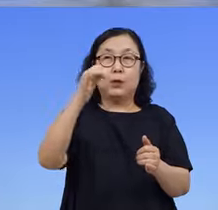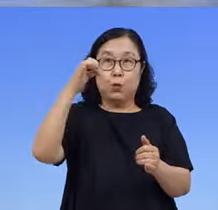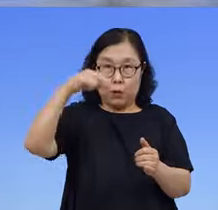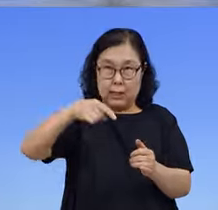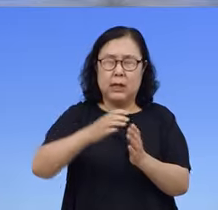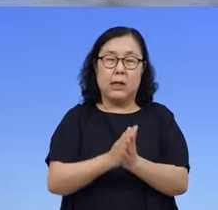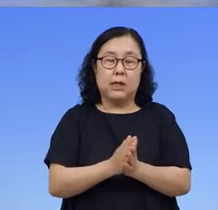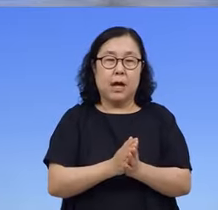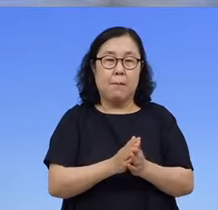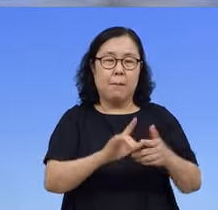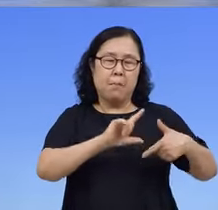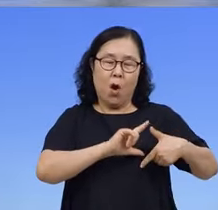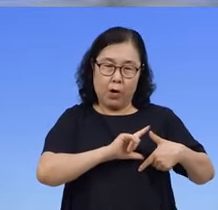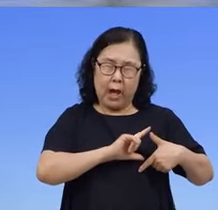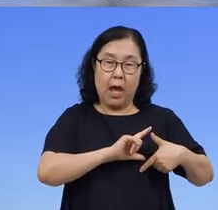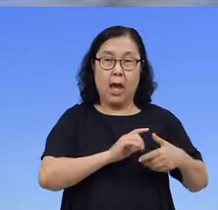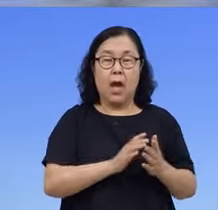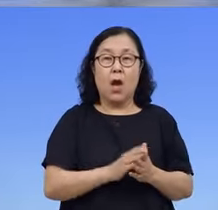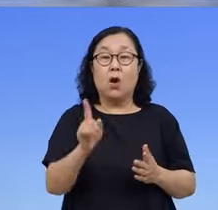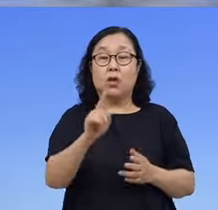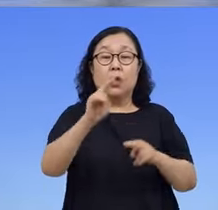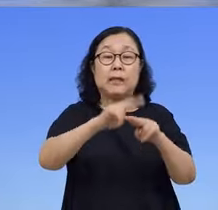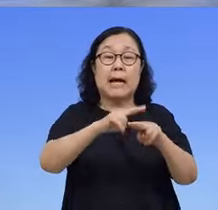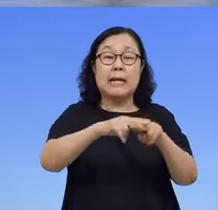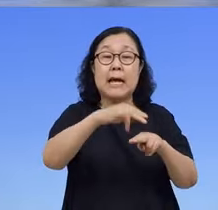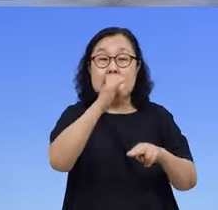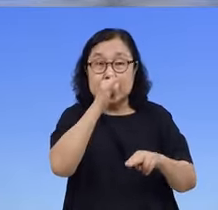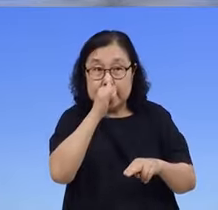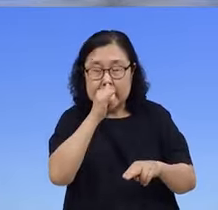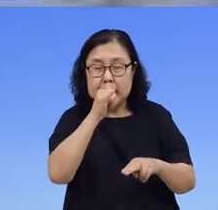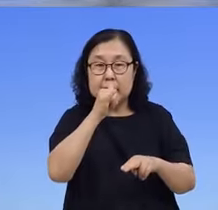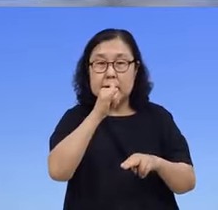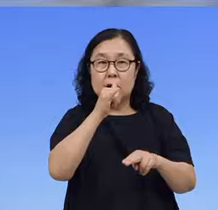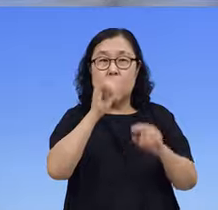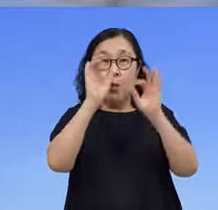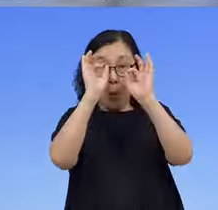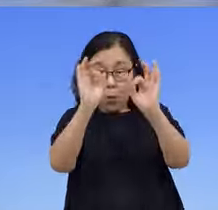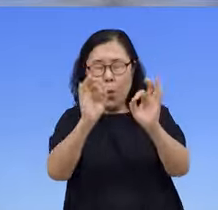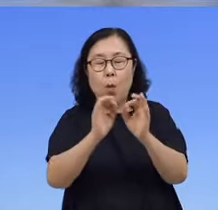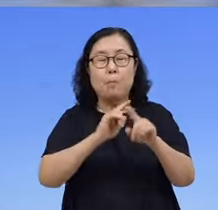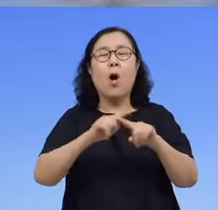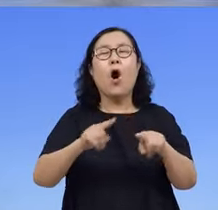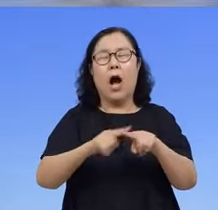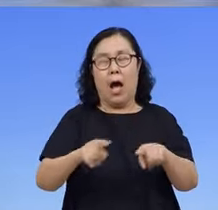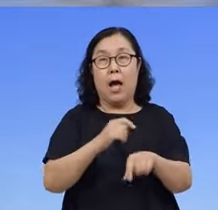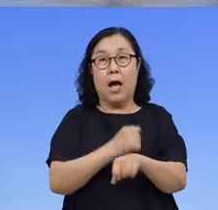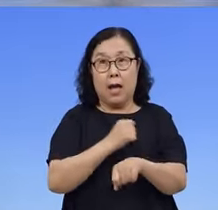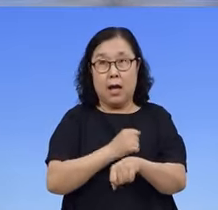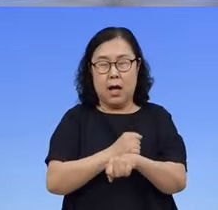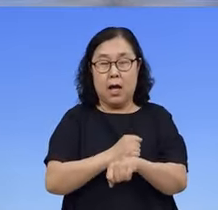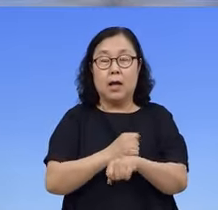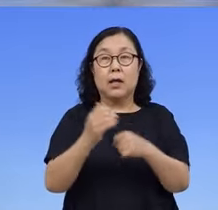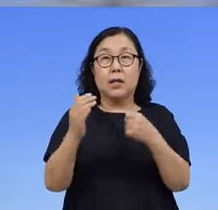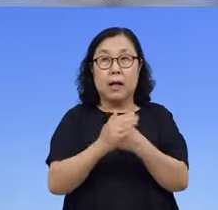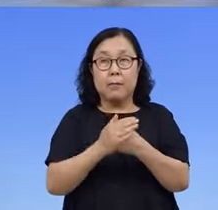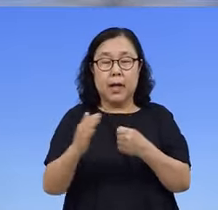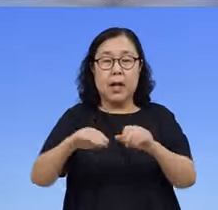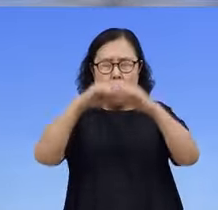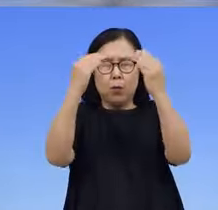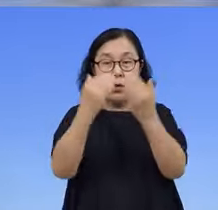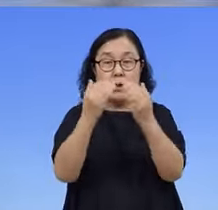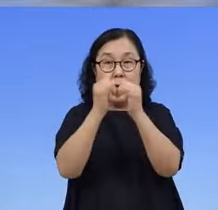관심을 가지고 또 그 사람이 가진 지위나 신분으로 그 사람을 평가하고 대우하다가 보니 모든